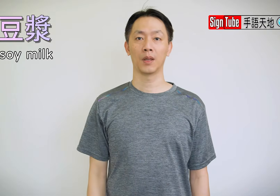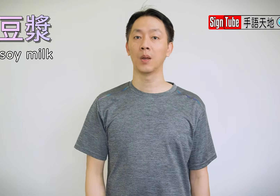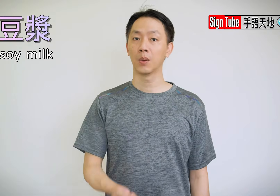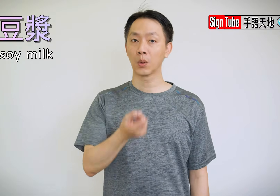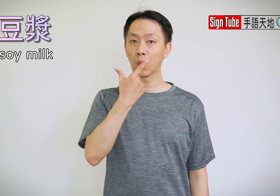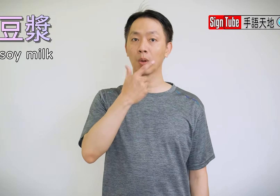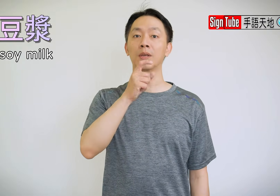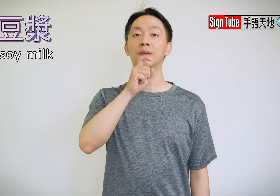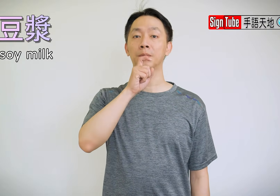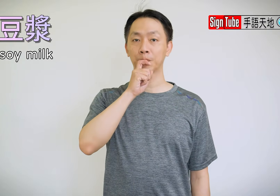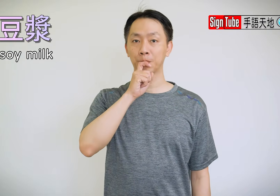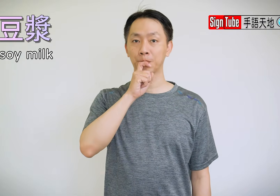豆浆、